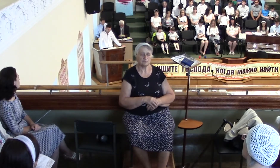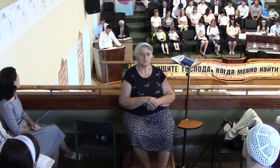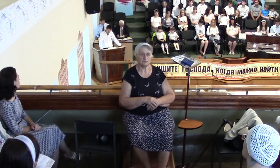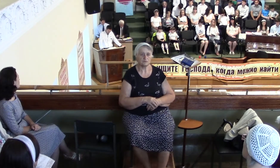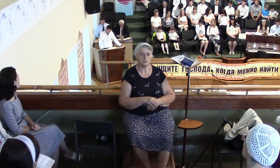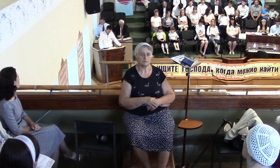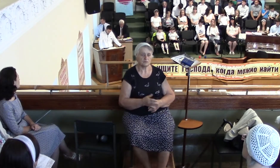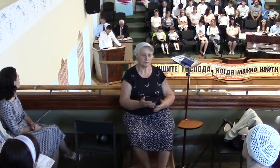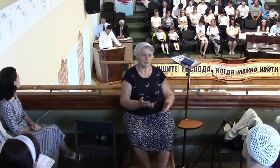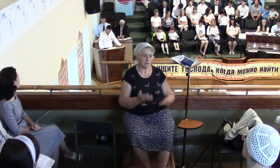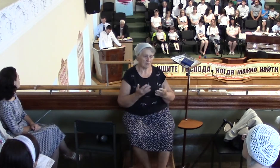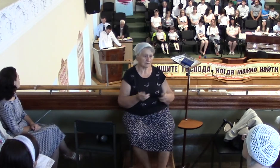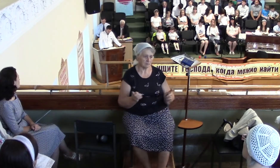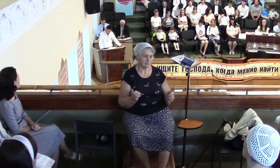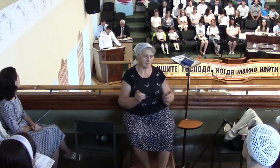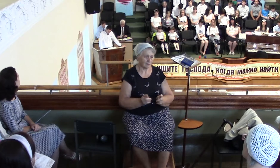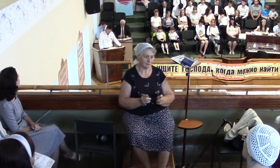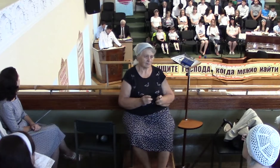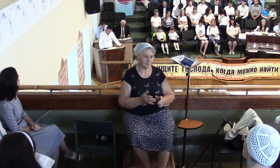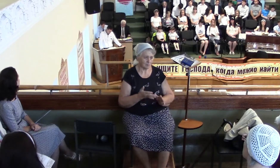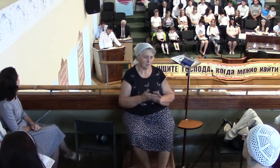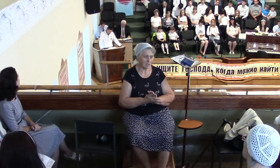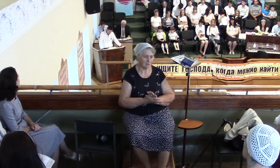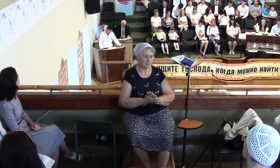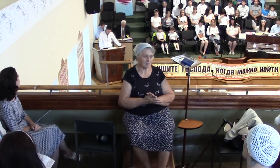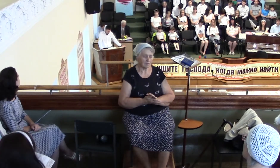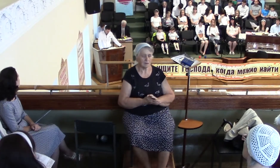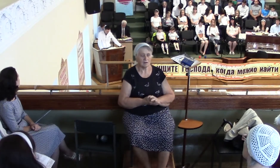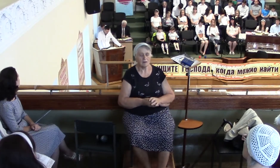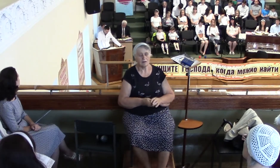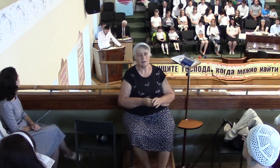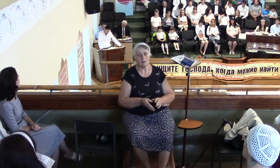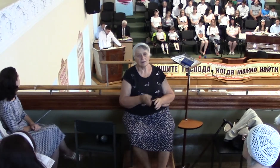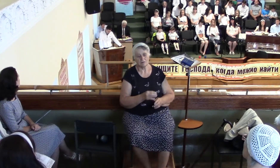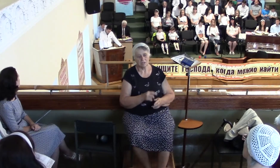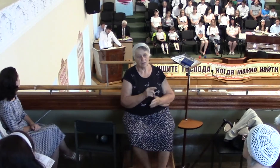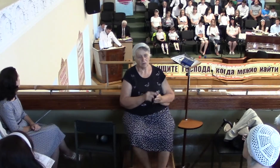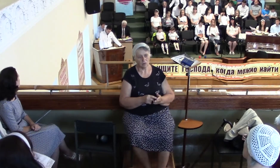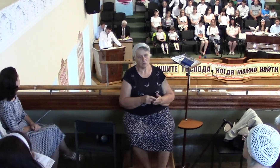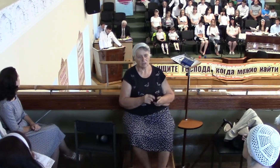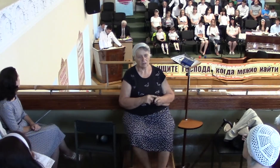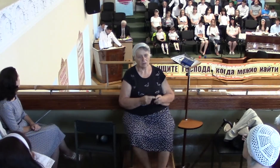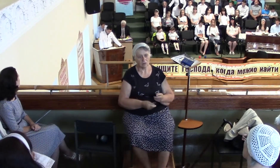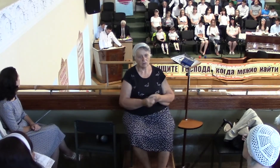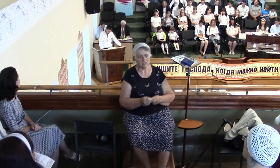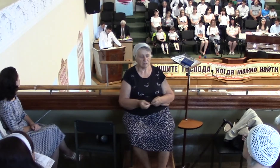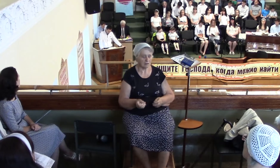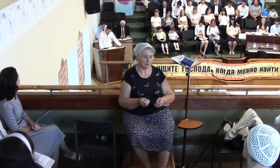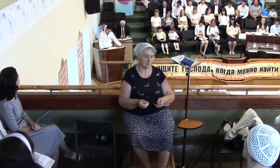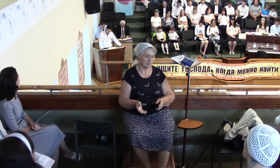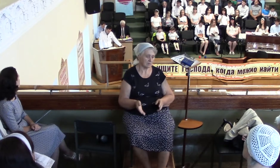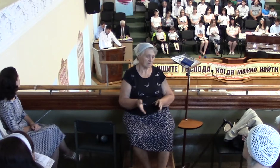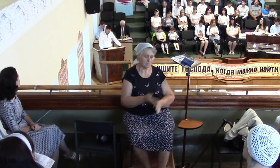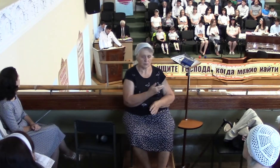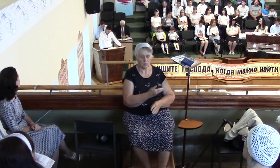Ясно, кратко, и отпадают вопросы, только ли за избранных, особенных